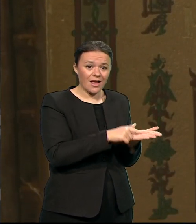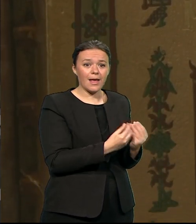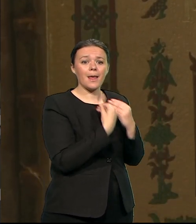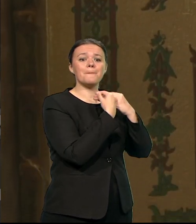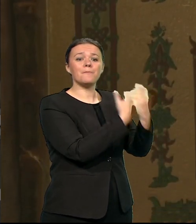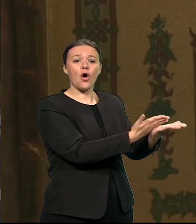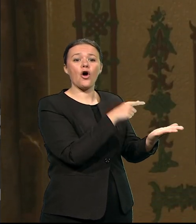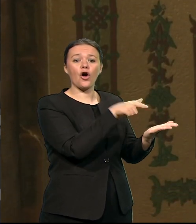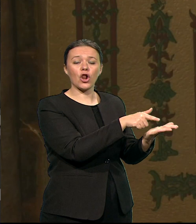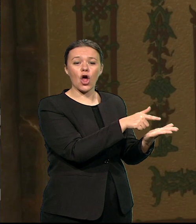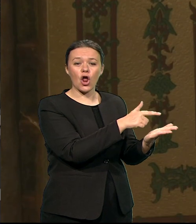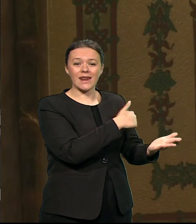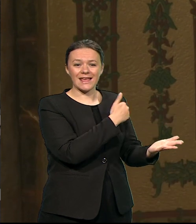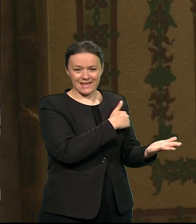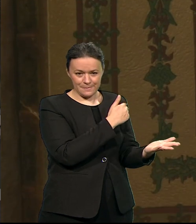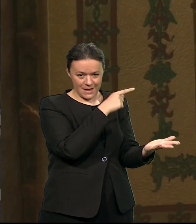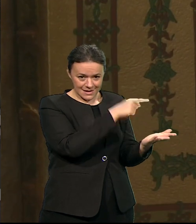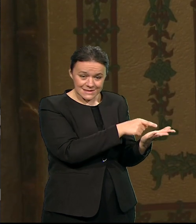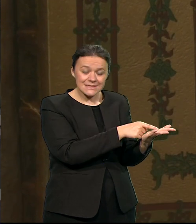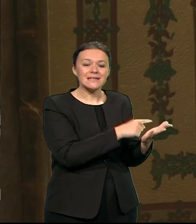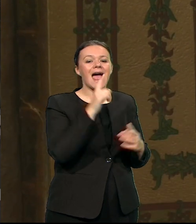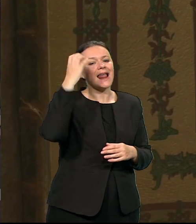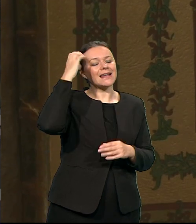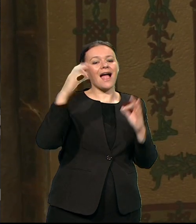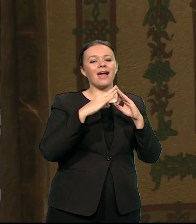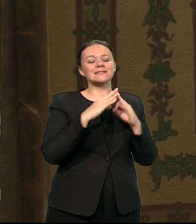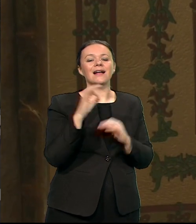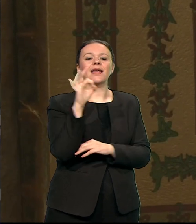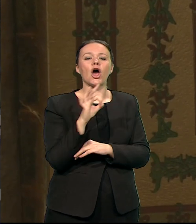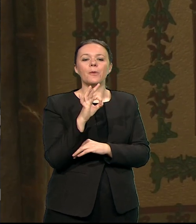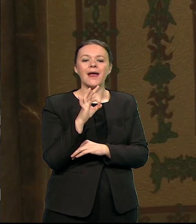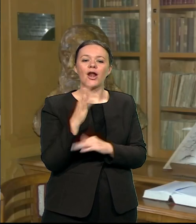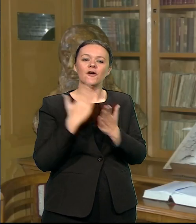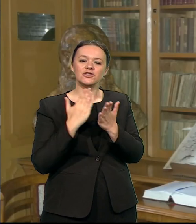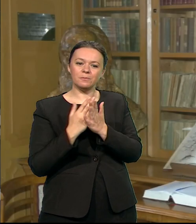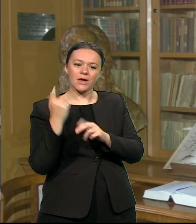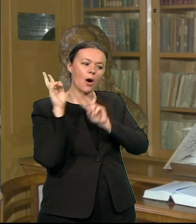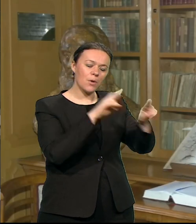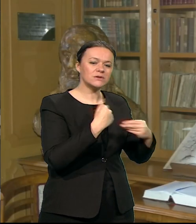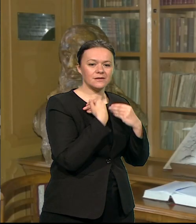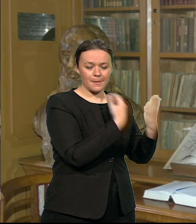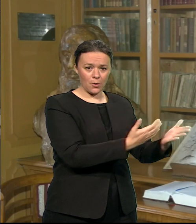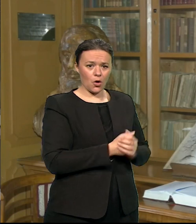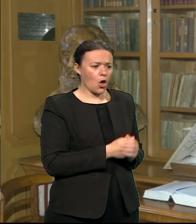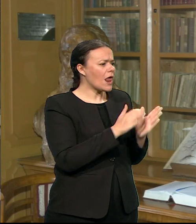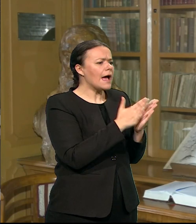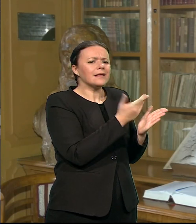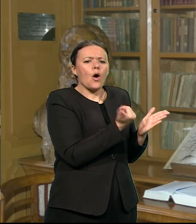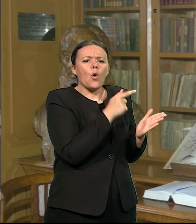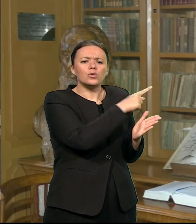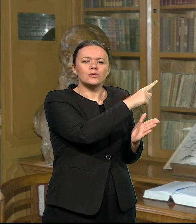na poklon od kralja Aleksandra Obrenovića prilikom jedne njegove posete gimnazije. Knjige su poklon prijatelja